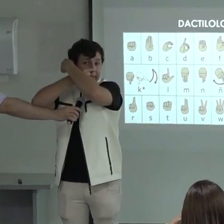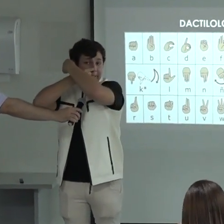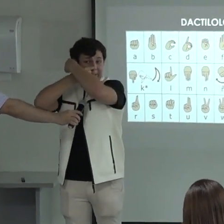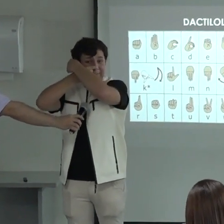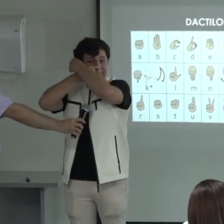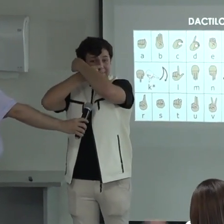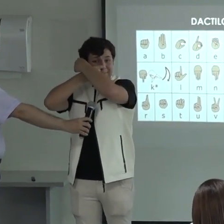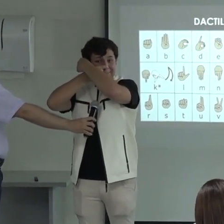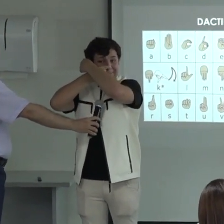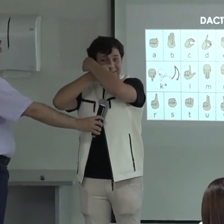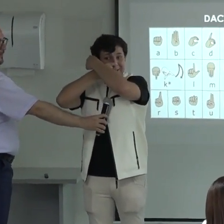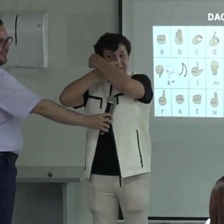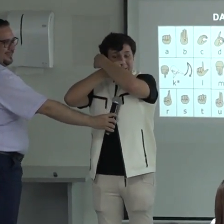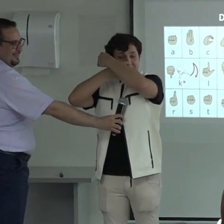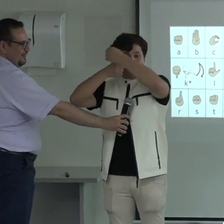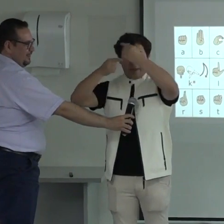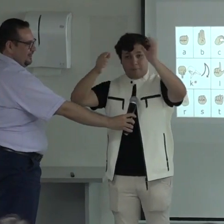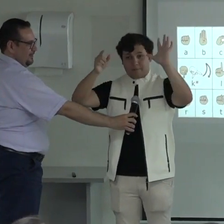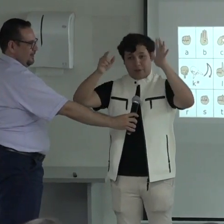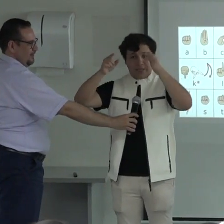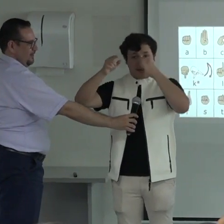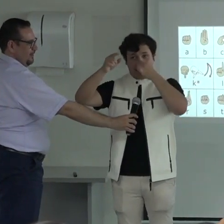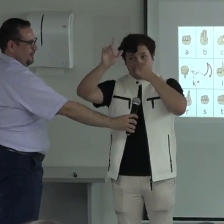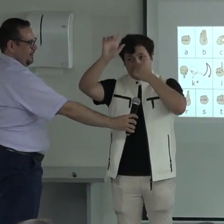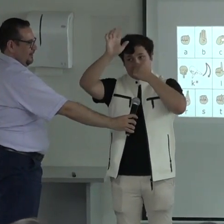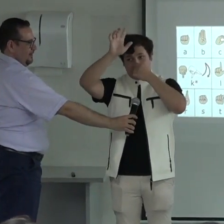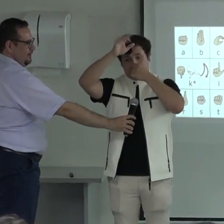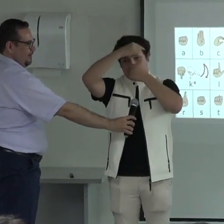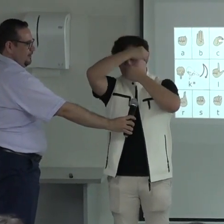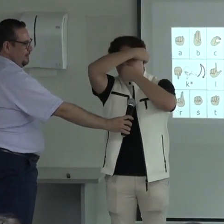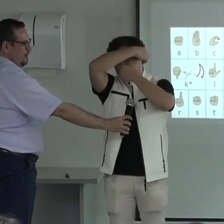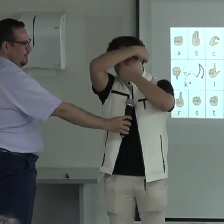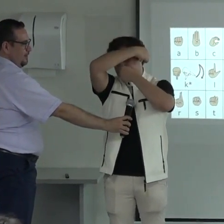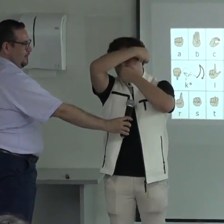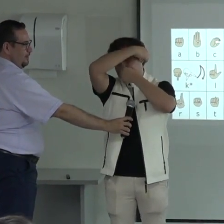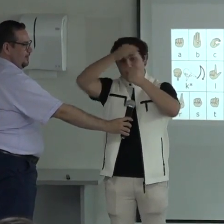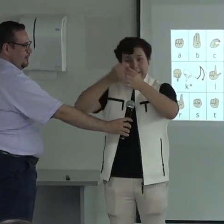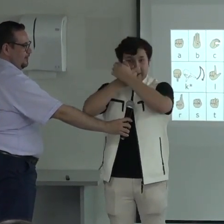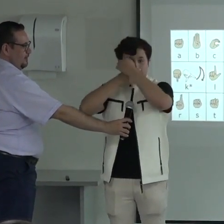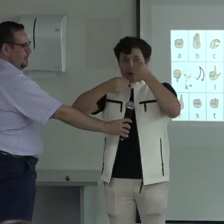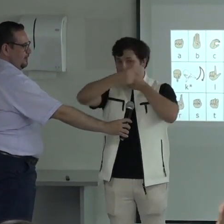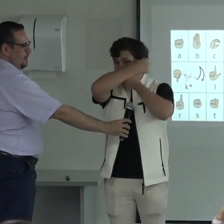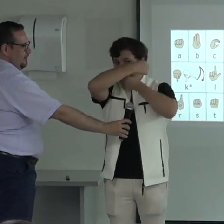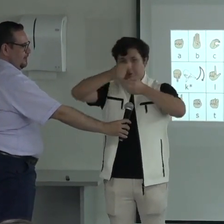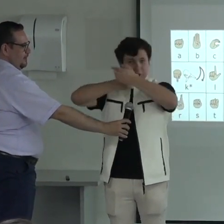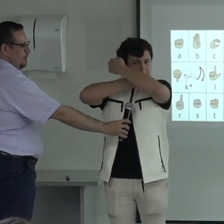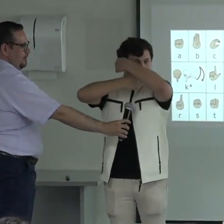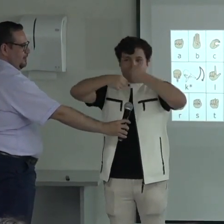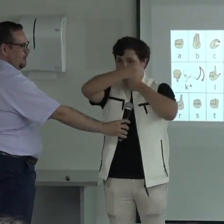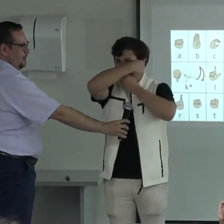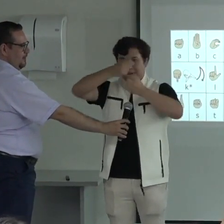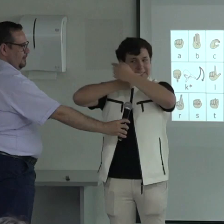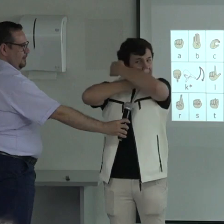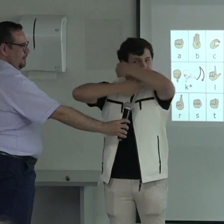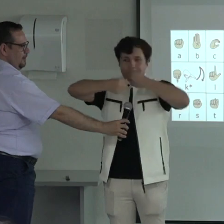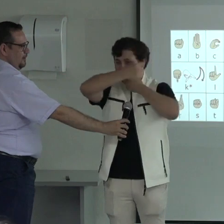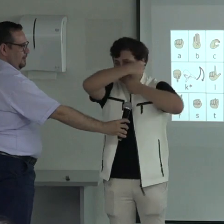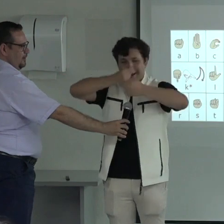derecha. Y luego cambiamos, mano izquierda en la nariz, mano derecha en la oreja izquierda. Y luego cambiamos y otra vez y más rápido. A